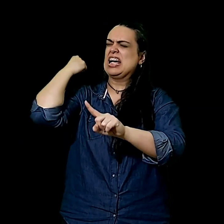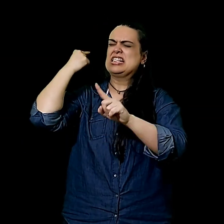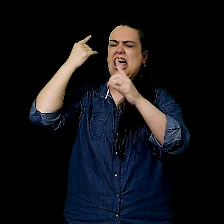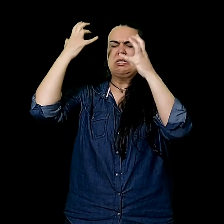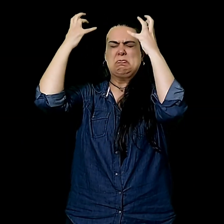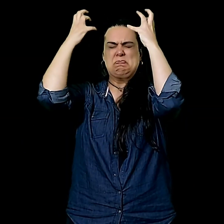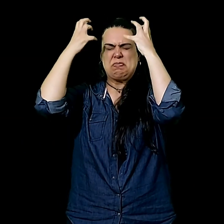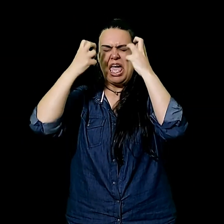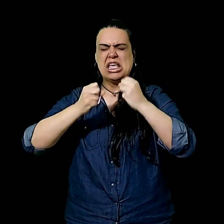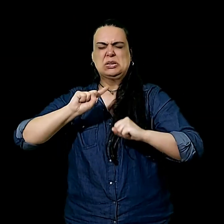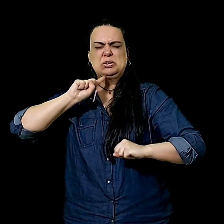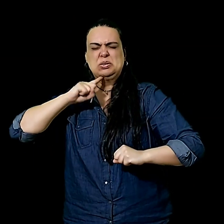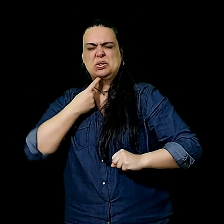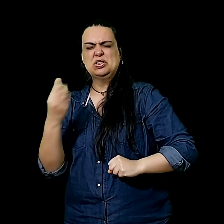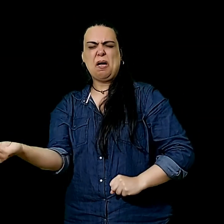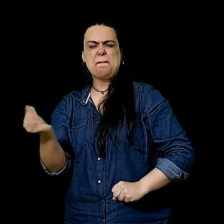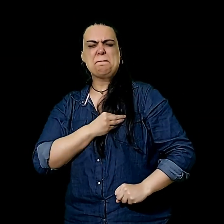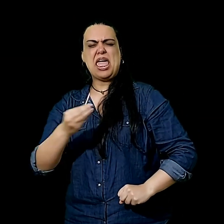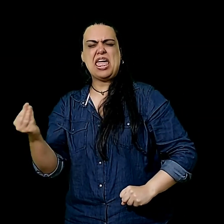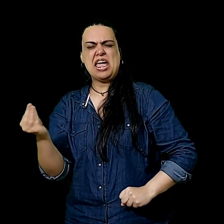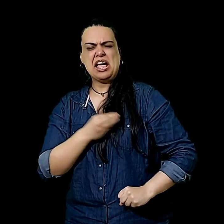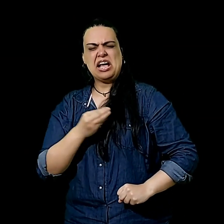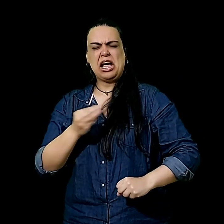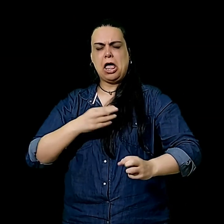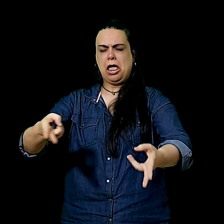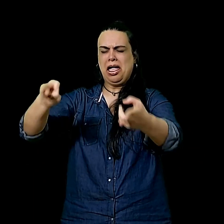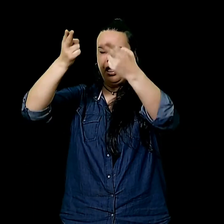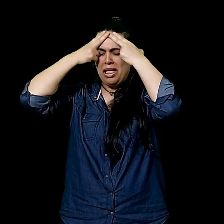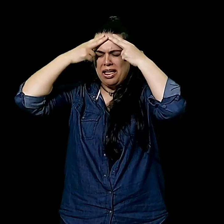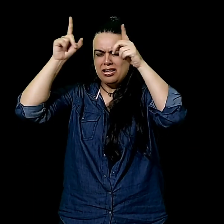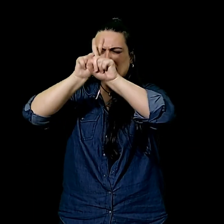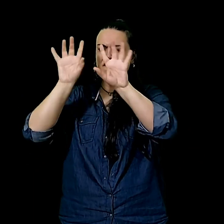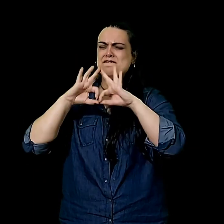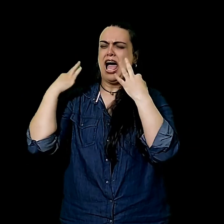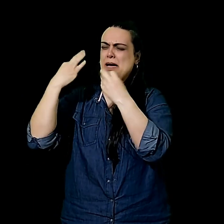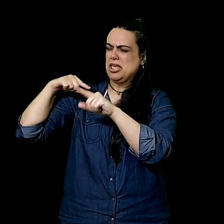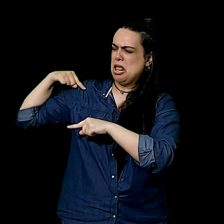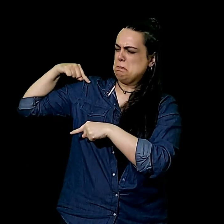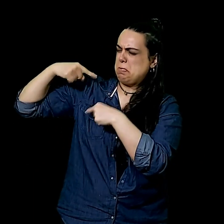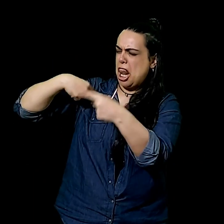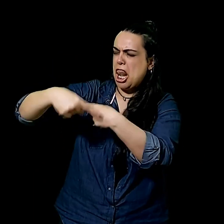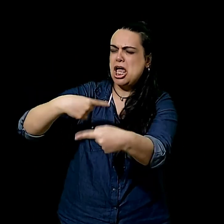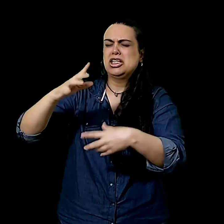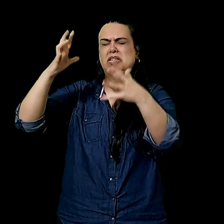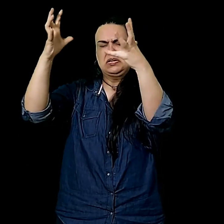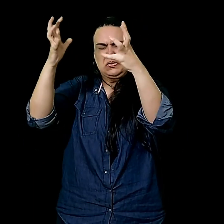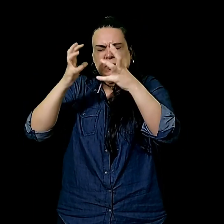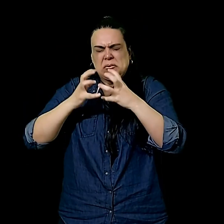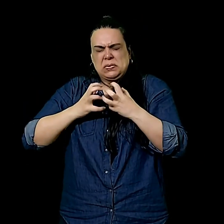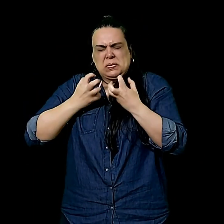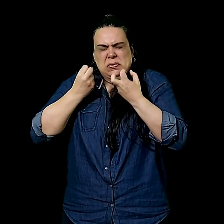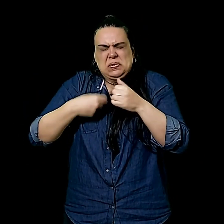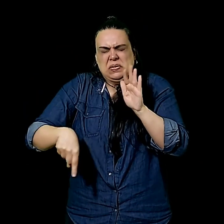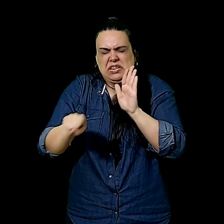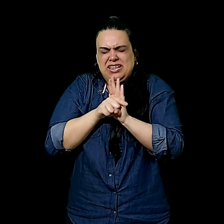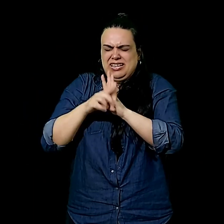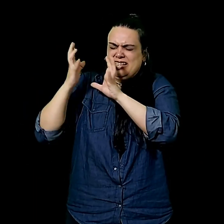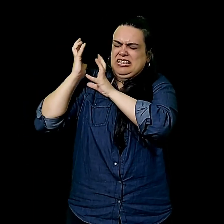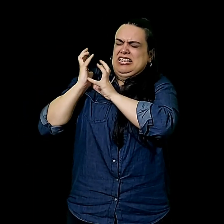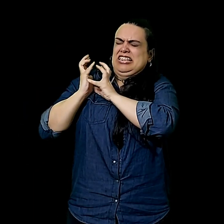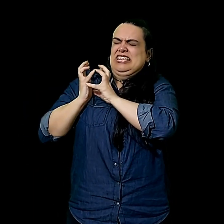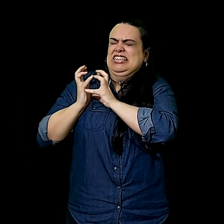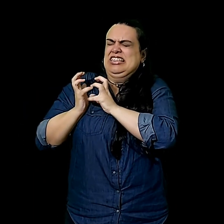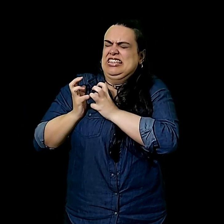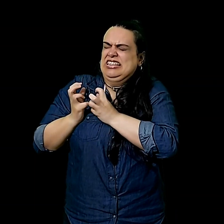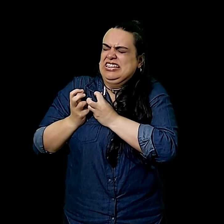todo peso de sujeira, de mancha, todo peso hereditário, Senhor, todo o peso adquirido ao longo da caminhada por pessoas